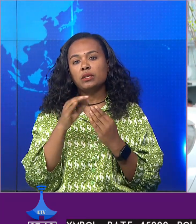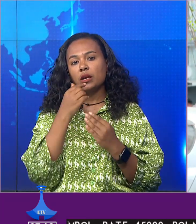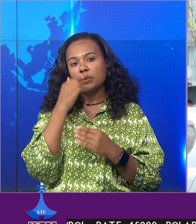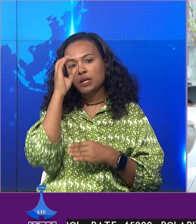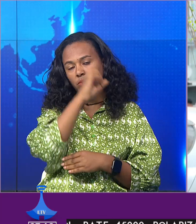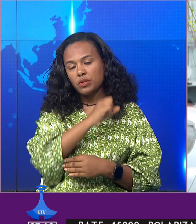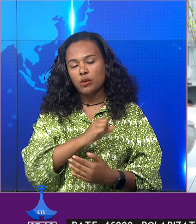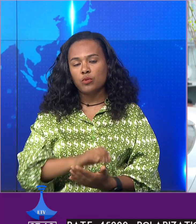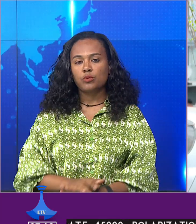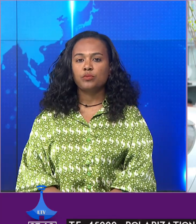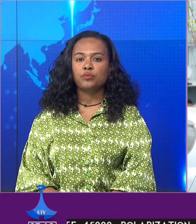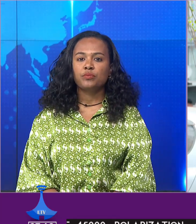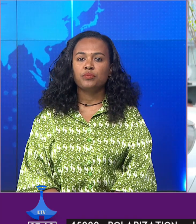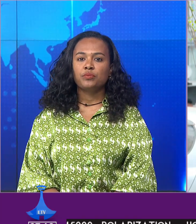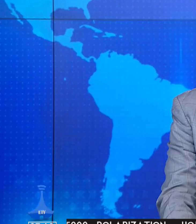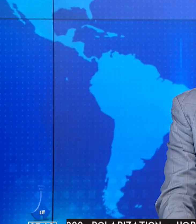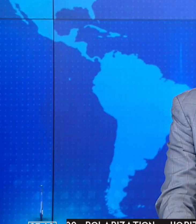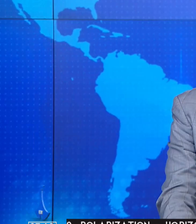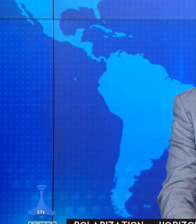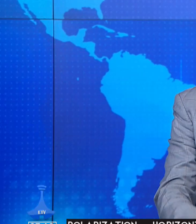ገምታለሁ።